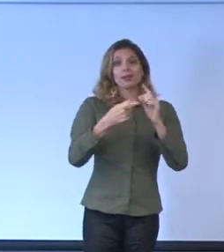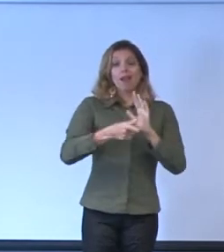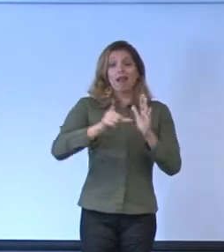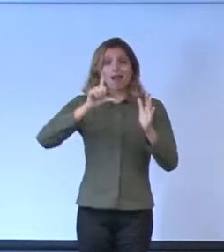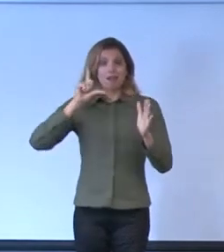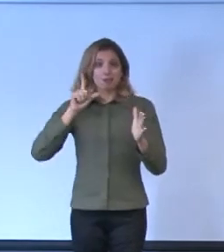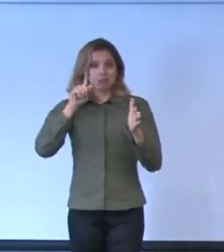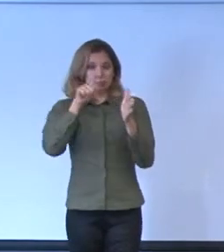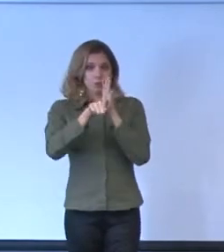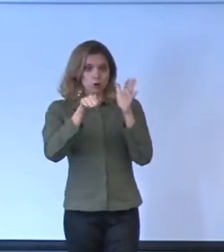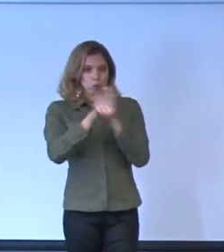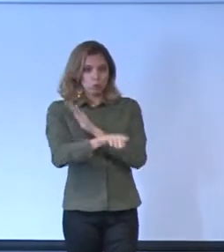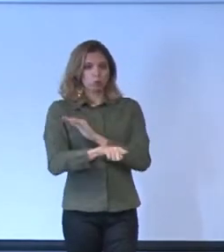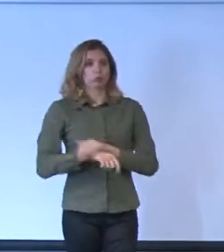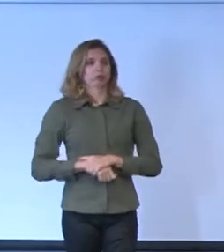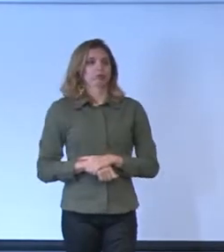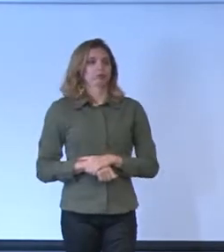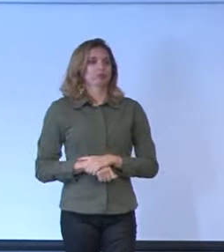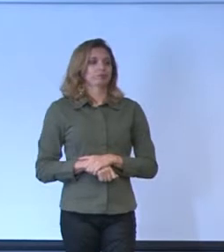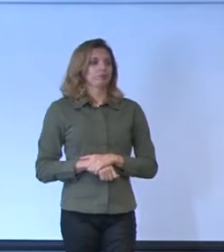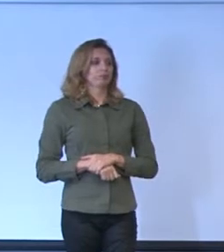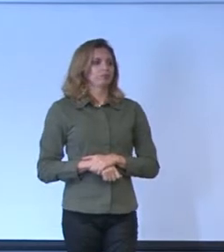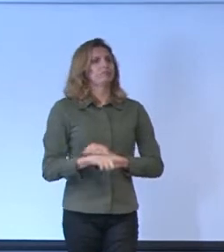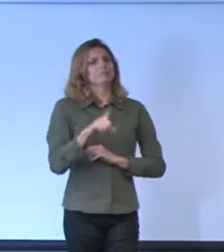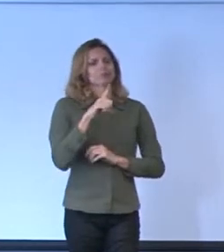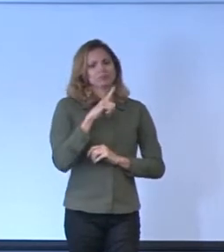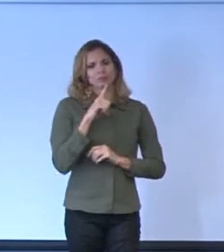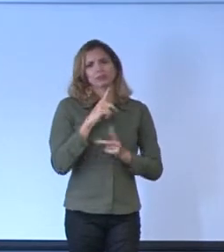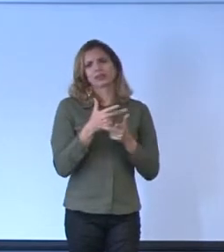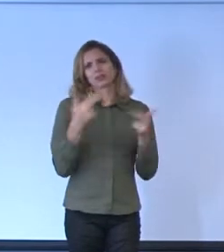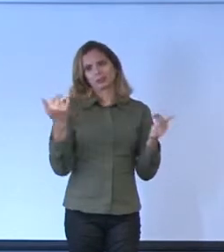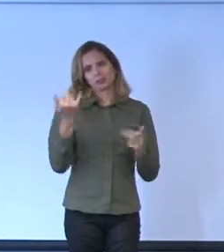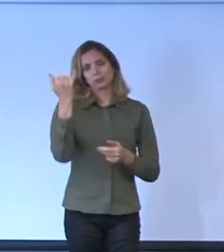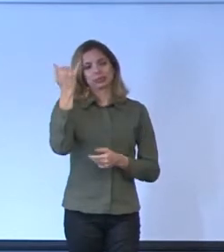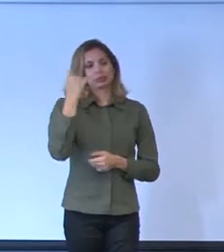pergunta, tem uma questão que é muito